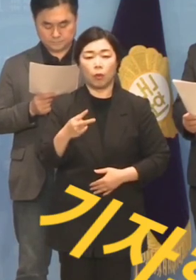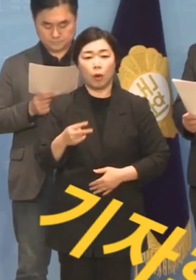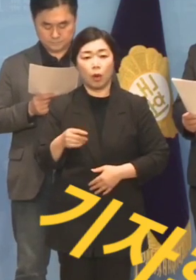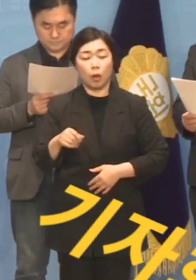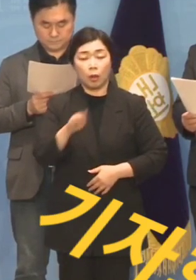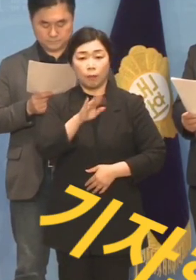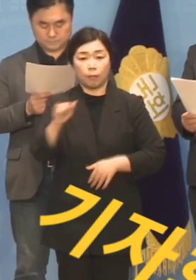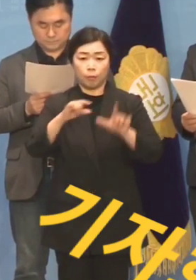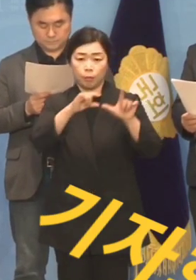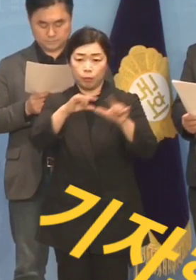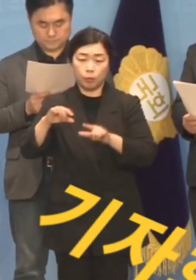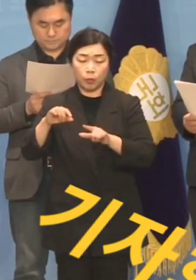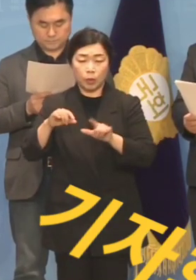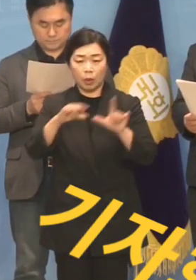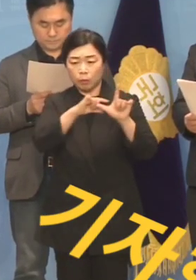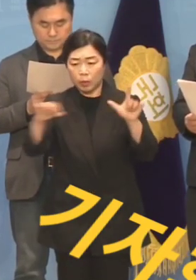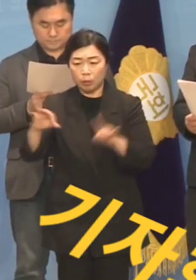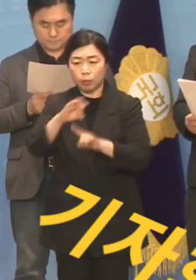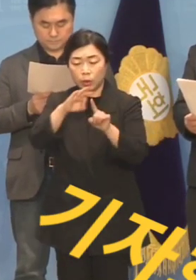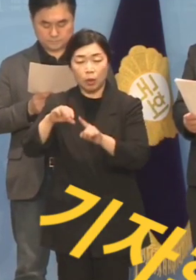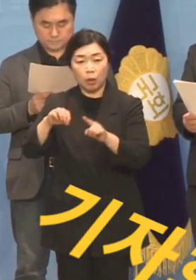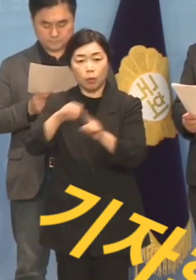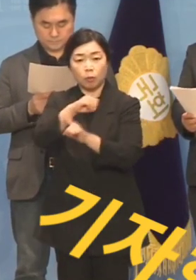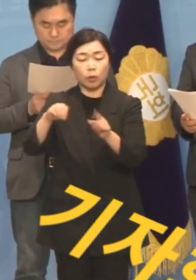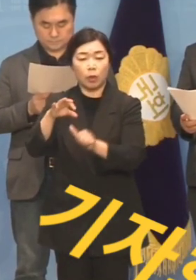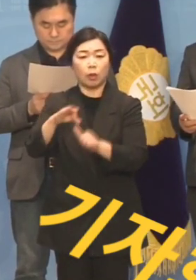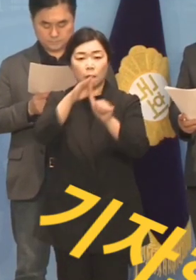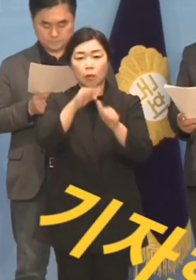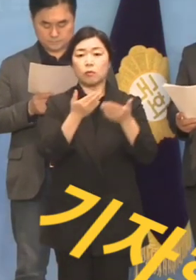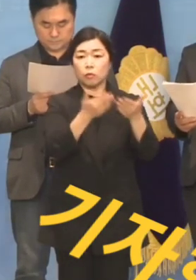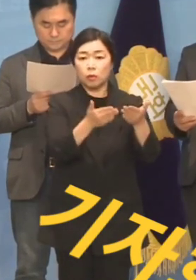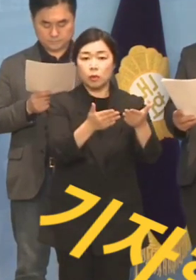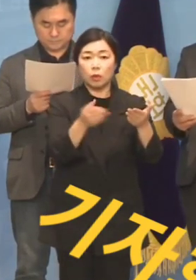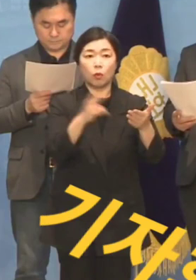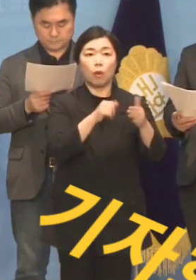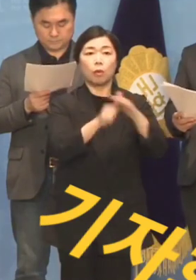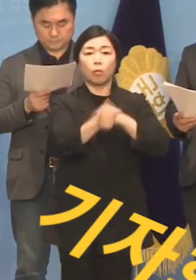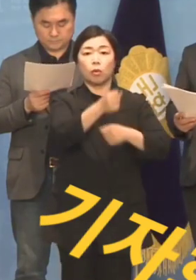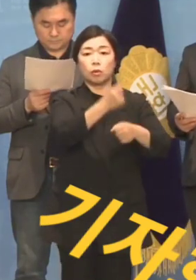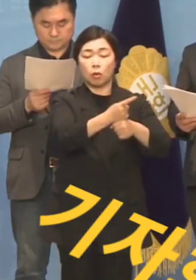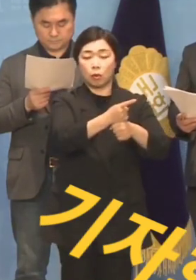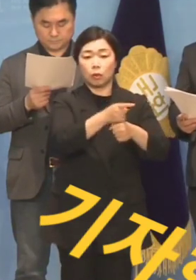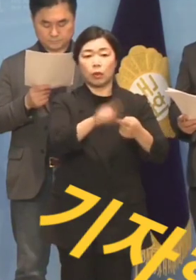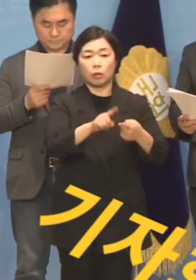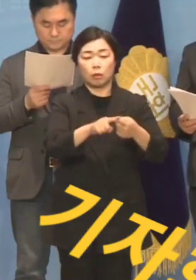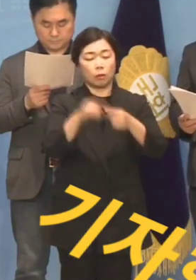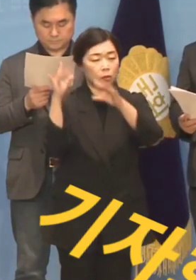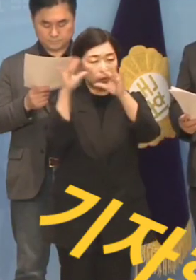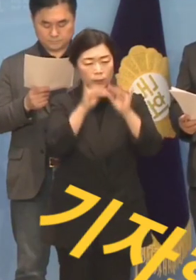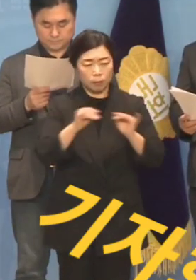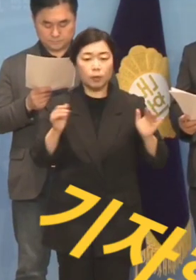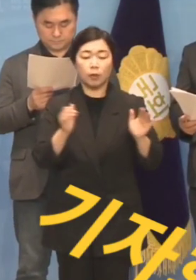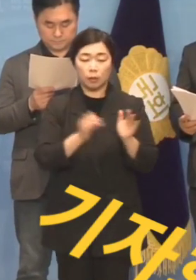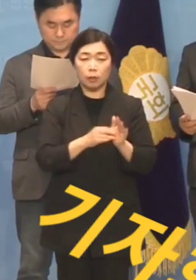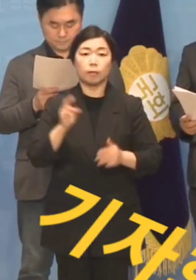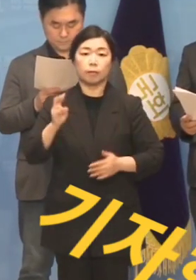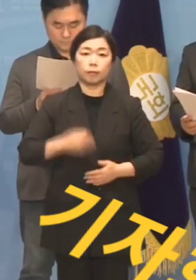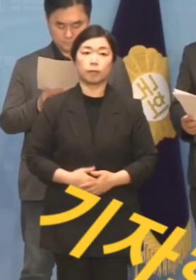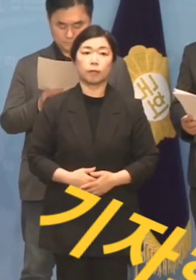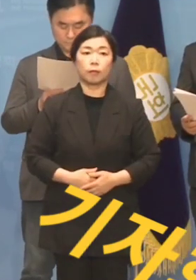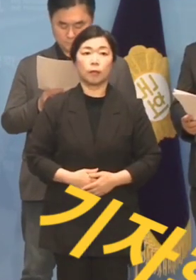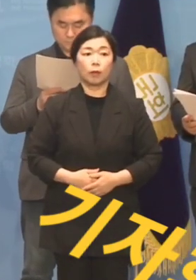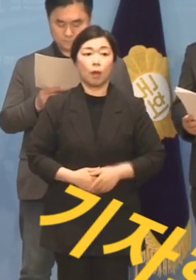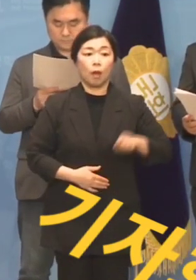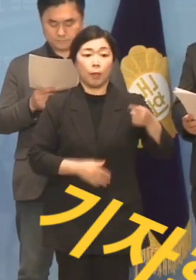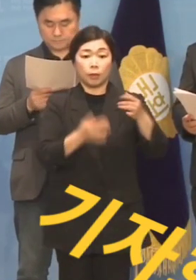그리고 지역구도를 해소하는 선거제도 마련이라는 대의에서는 큰 접점을 이루었다고 생각합니다. 특히 100여